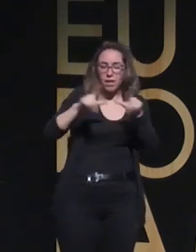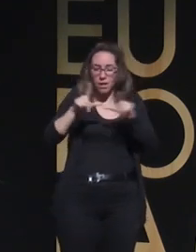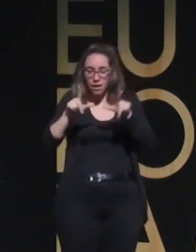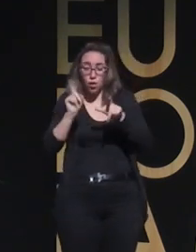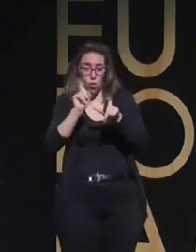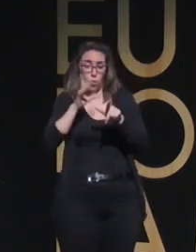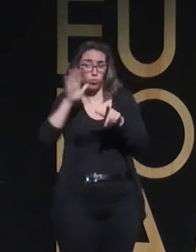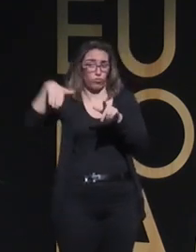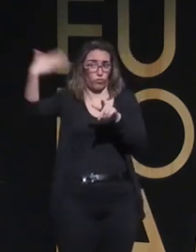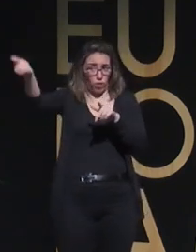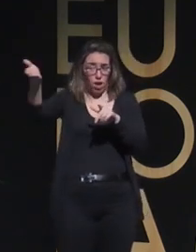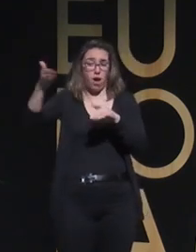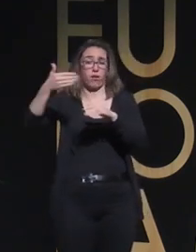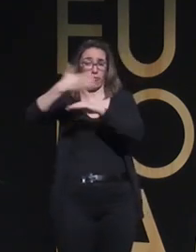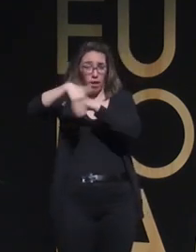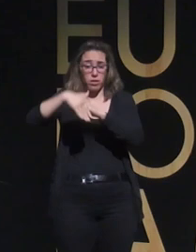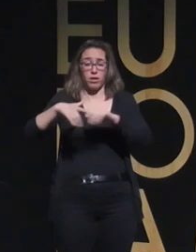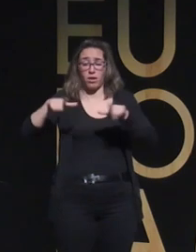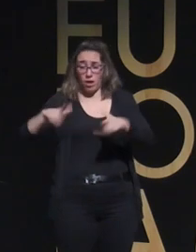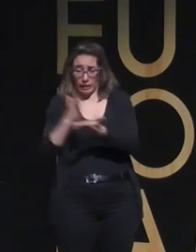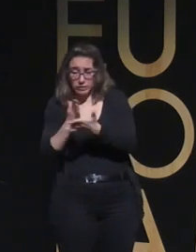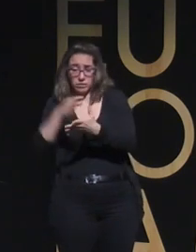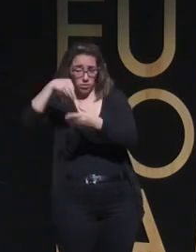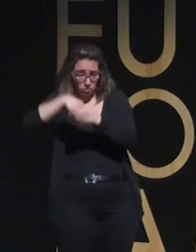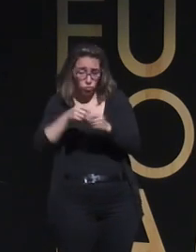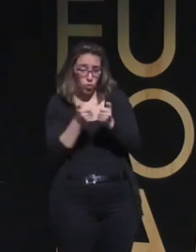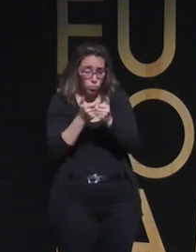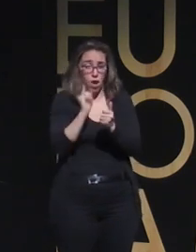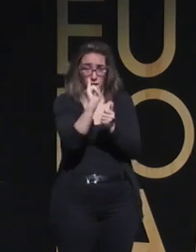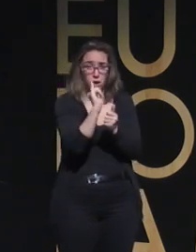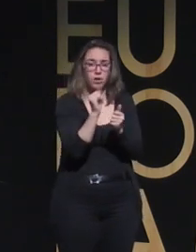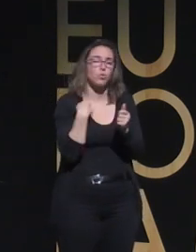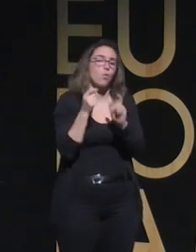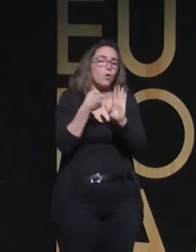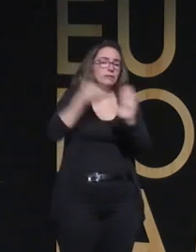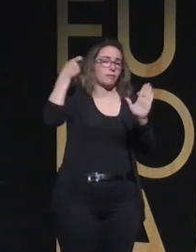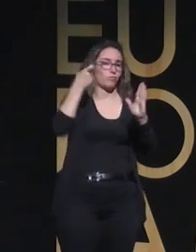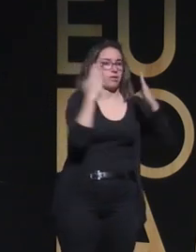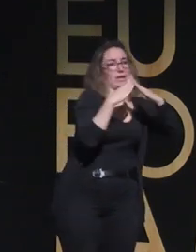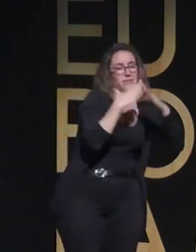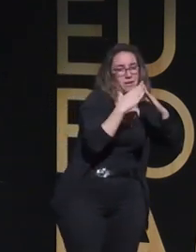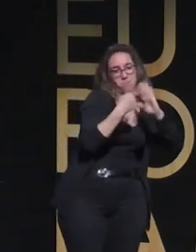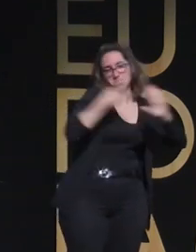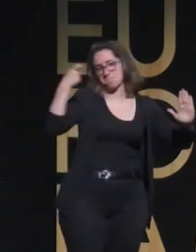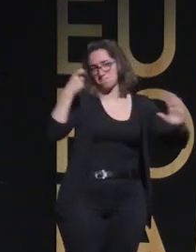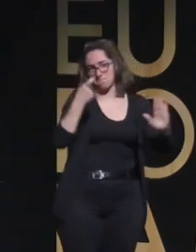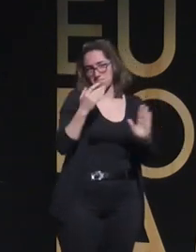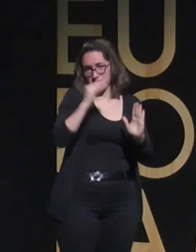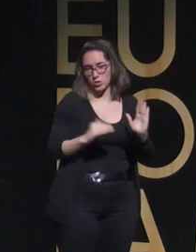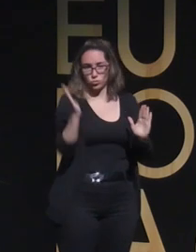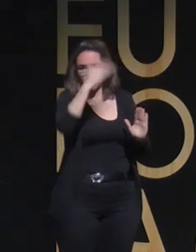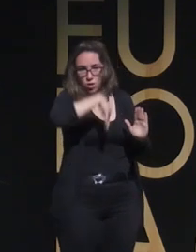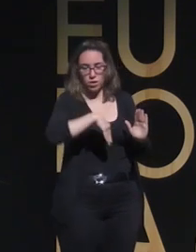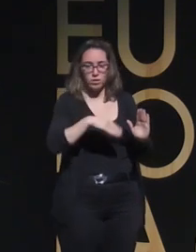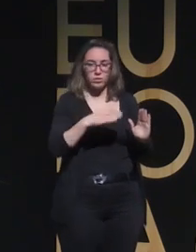Y lo van a tener en el aula, y lo van a tener en el gela, pero es una excepción en casa, que puede ser un ritual de lectura. Y no hay pantallas porque, pues, por ejemplo,